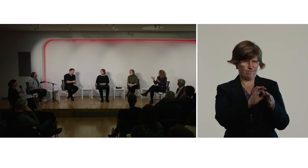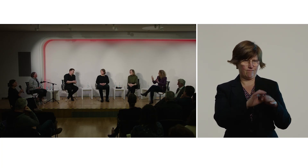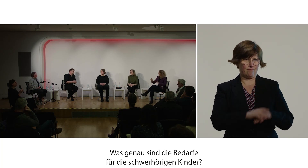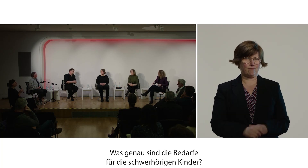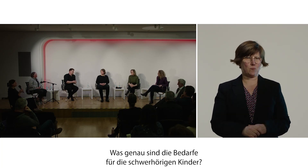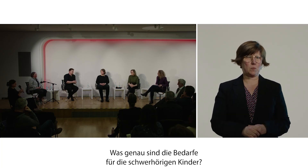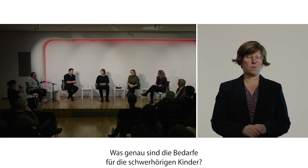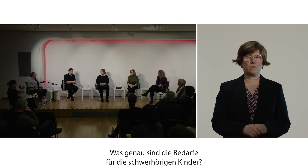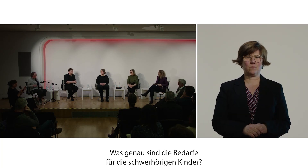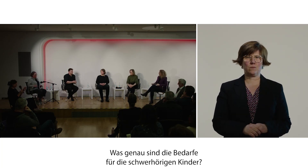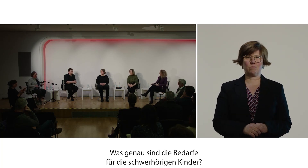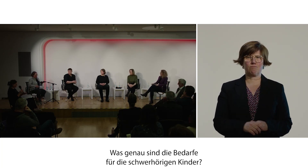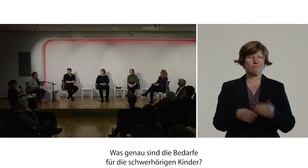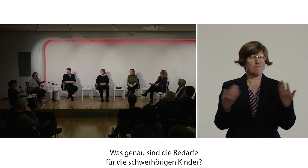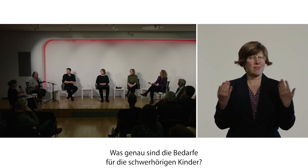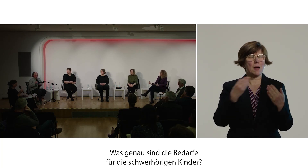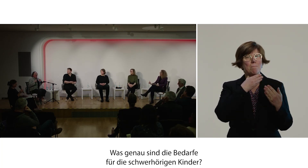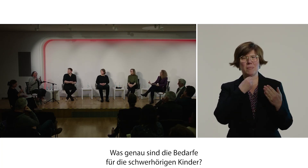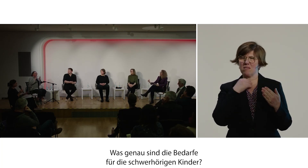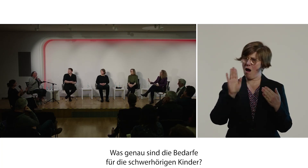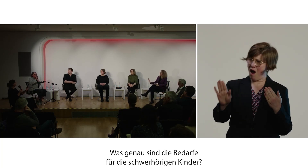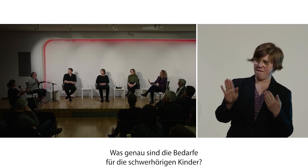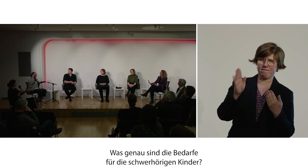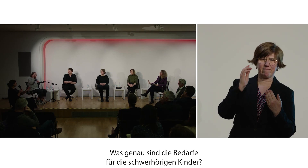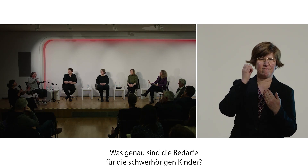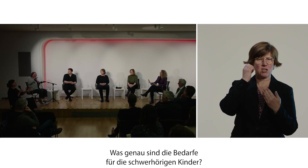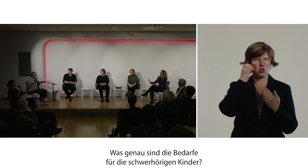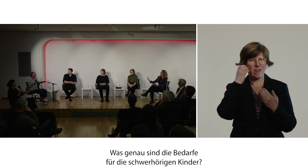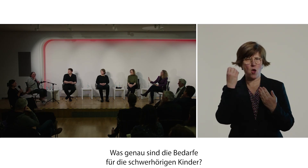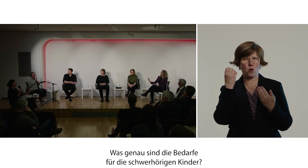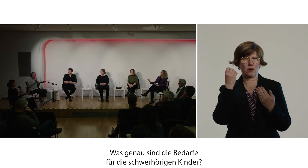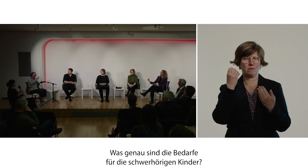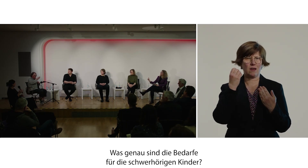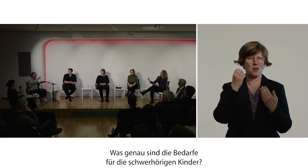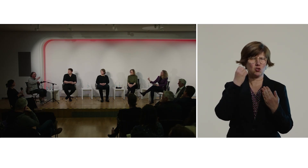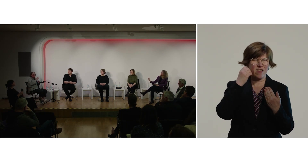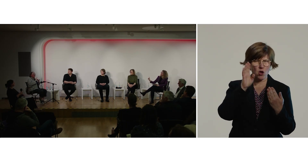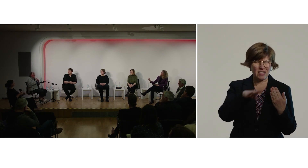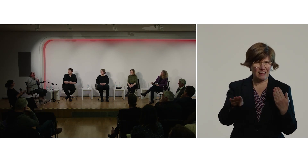Für was genau sind die Bedarfe für die schwerhörigen Kinder?